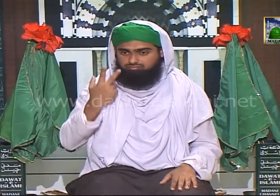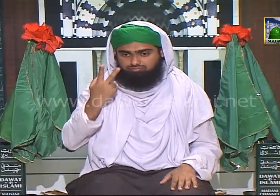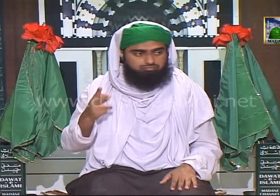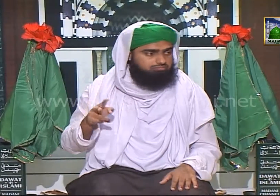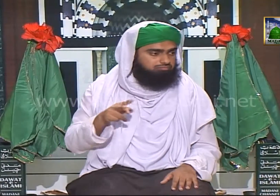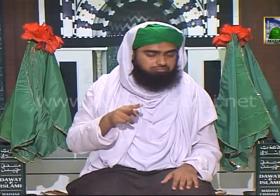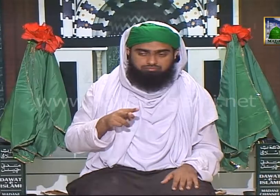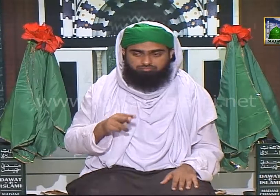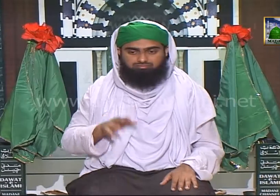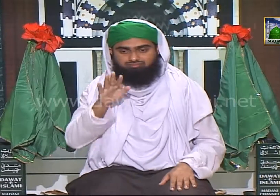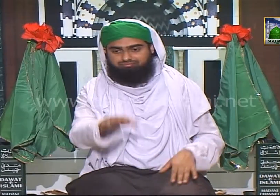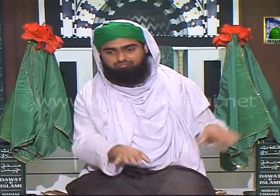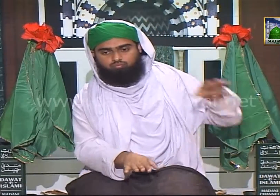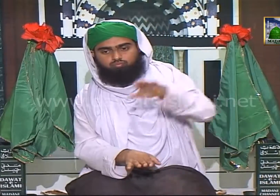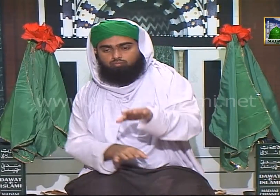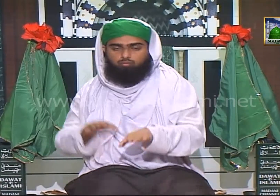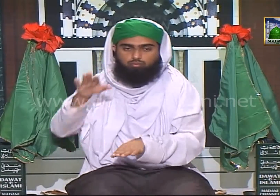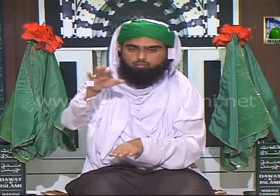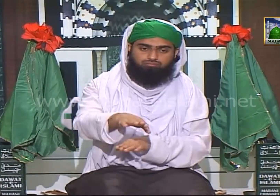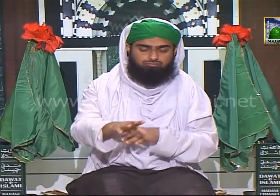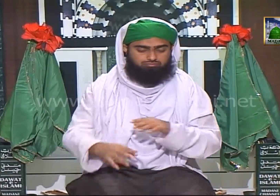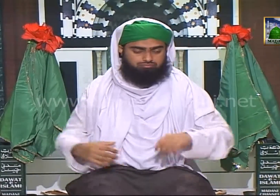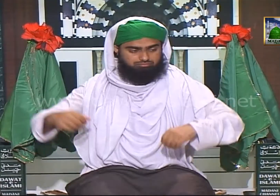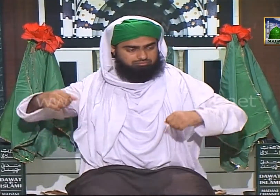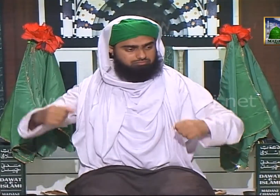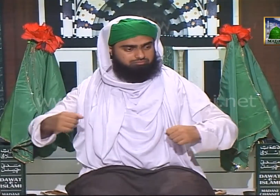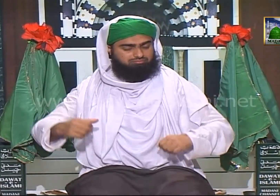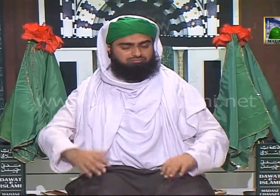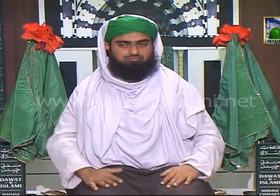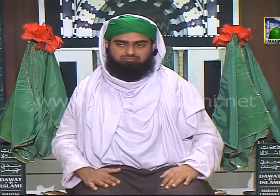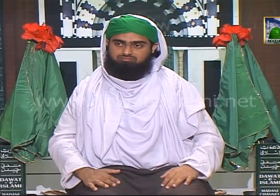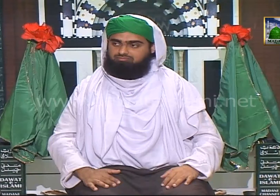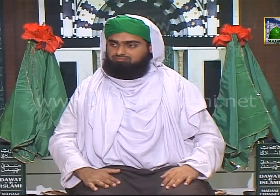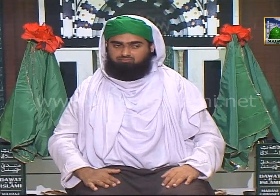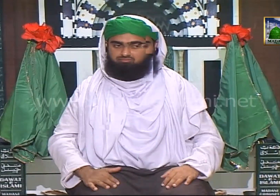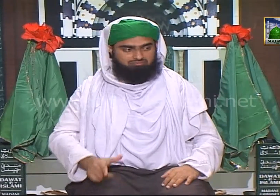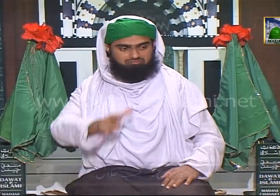यूं फलांगता हुआ आगे आकर गांव तक केवल धमक से बैठ जाऊंगा। तो मेरी जगह है, मैं आवाम में थोड़ी बैठ सकता हूँ,